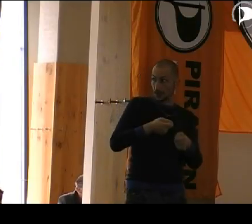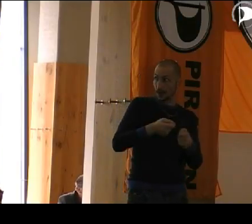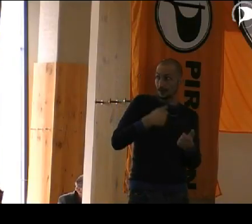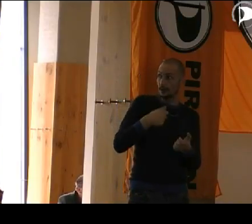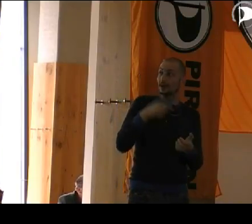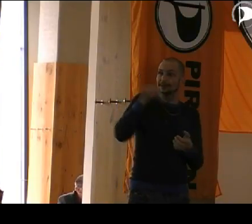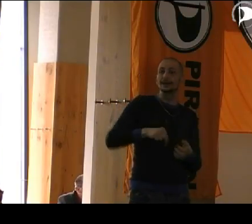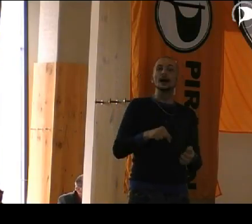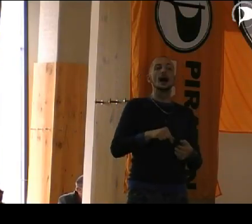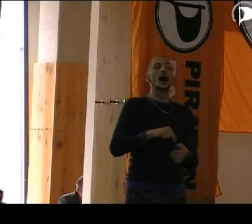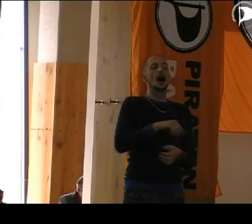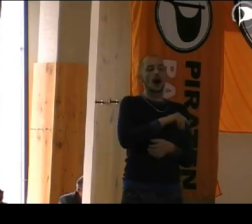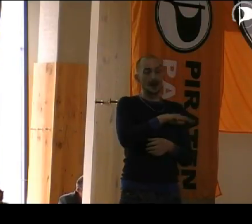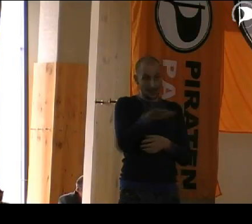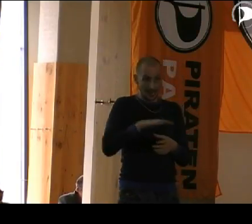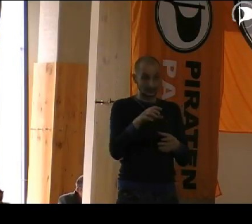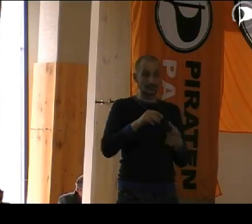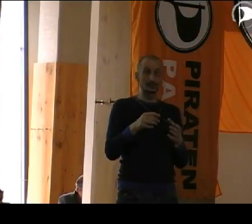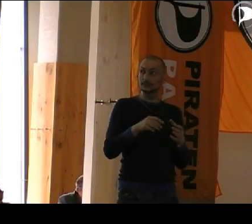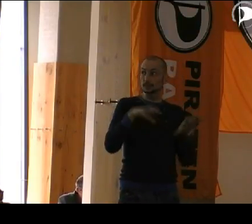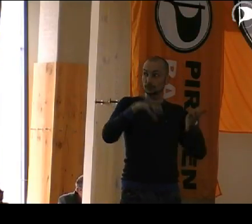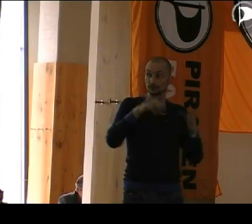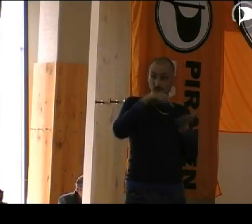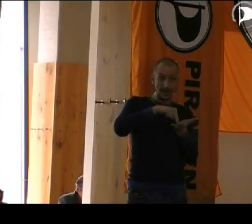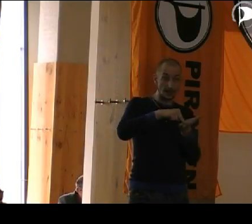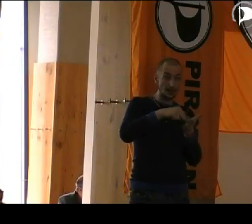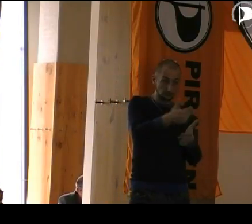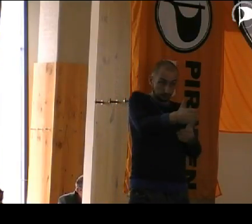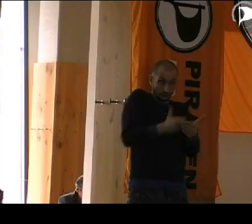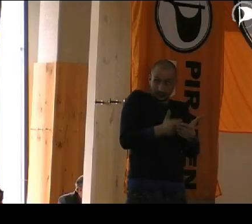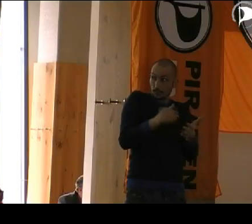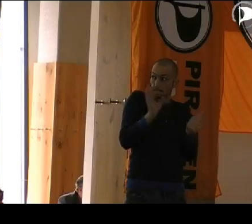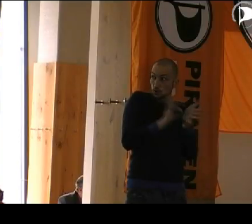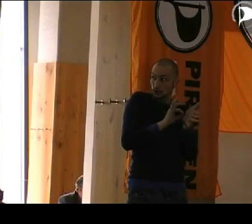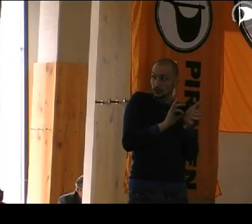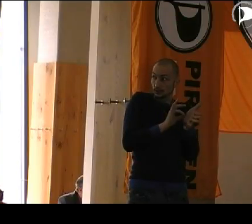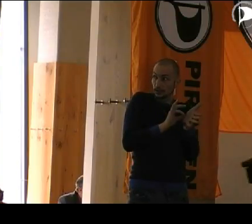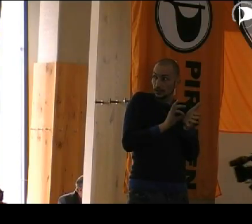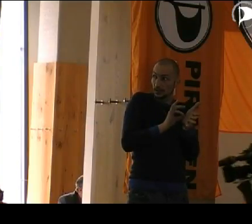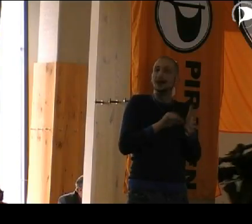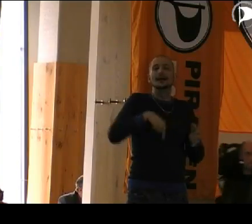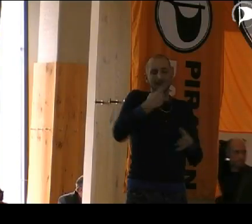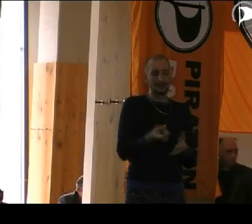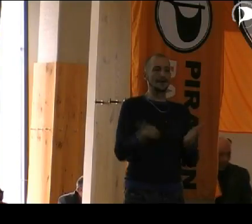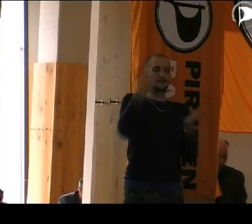landesgeschäftsführer ziel wird mit zusammensetzung des vorstands diskutieren